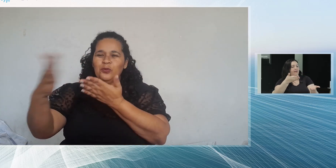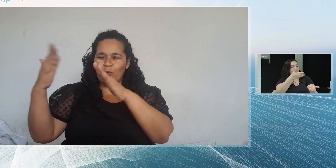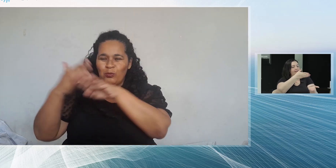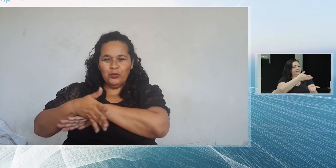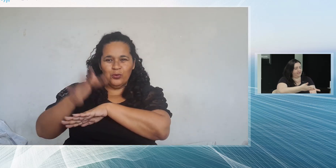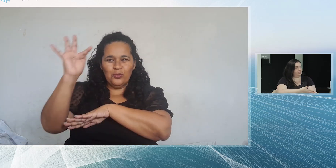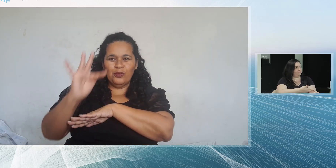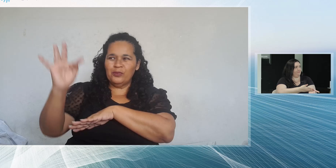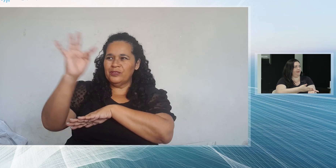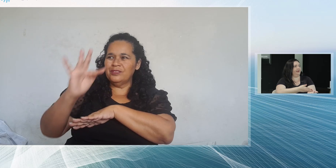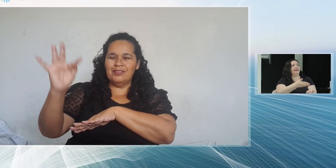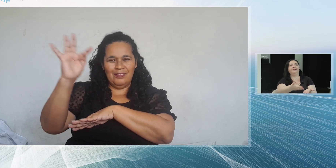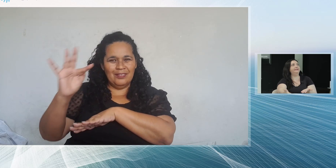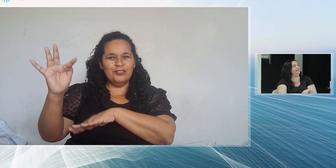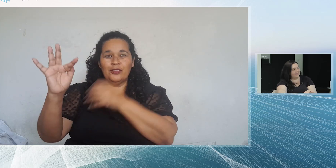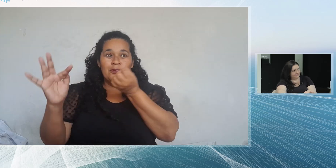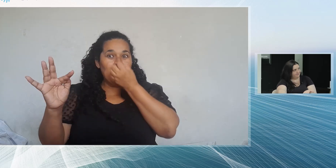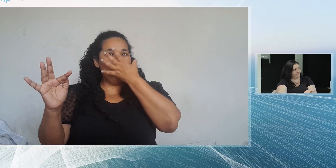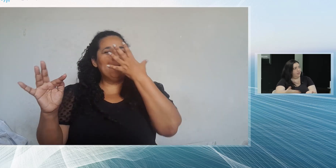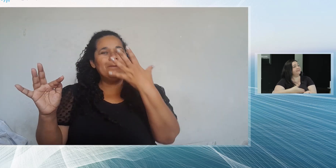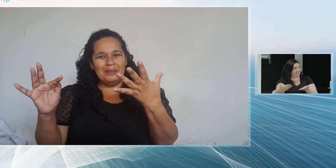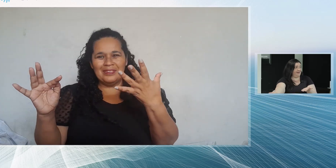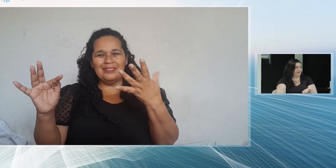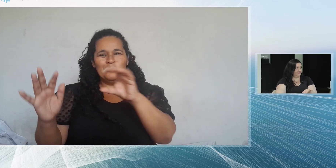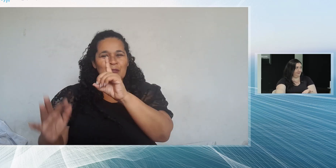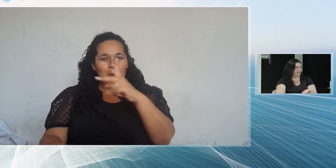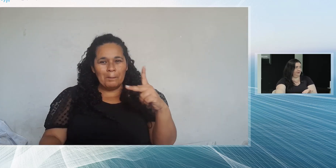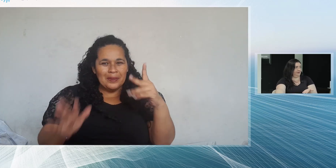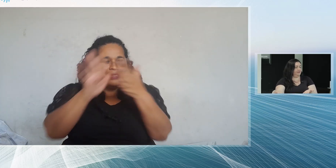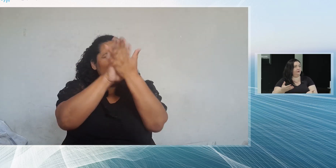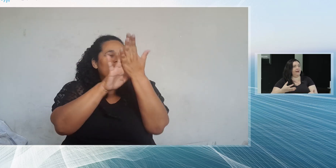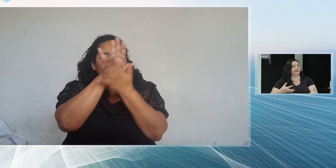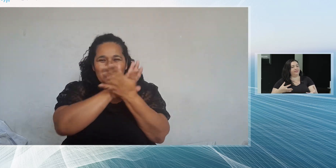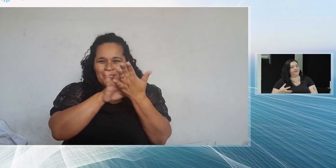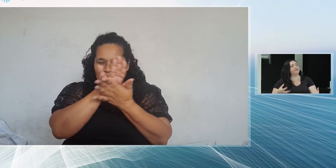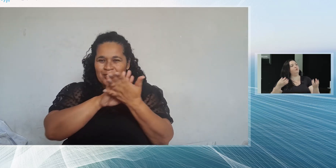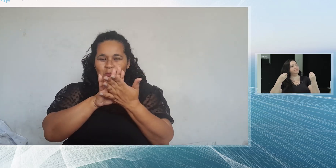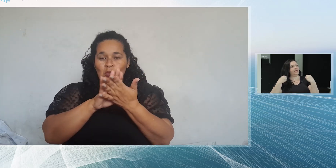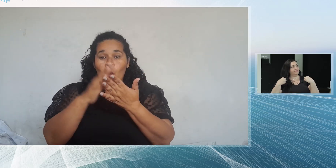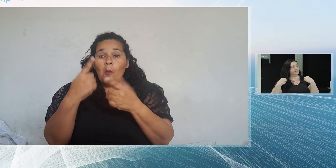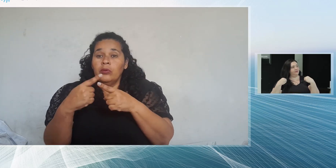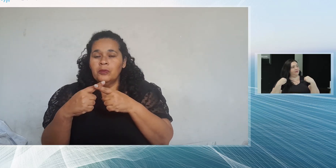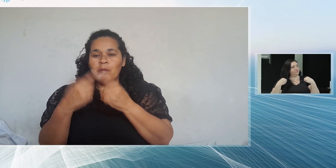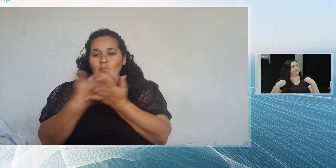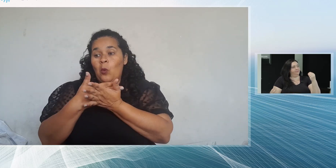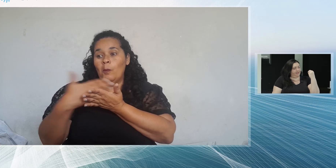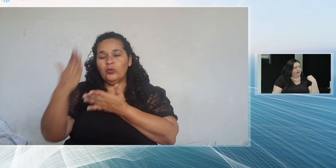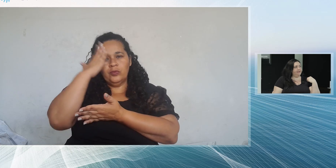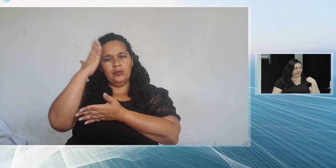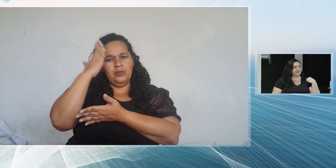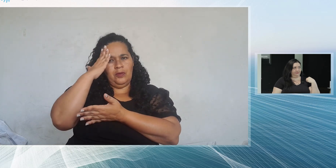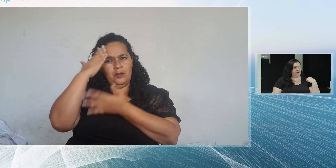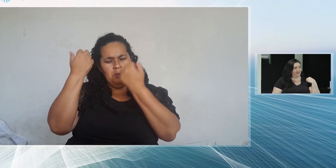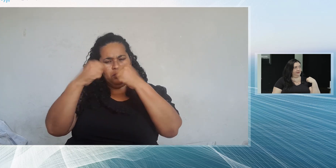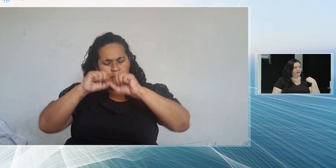pessoa entende de primeira, ela vai entender em 10ª, mas ela vai entender. Então, ela teve essa consciência de saber